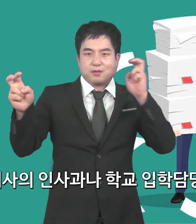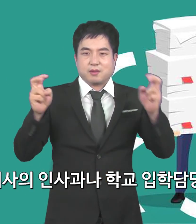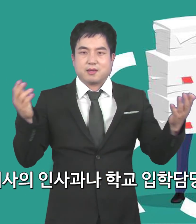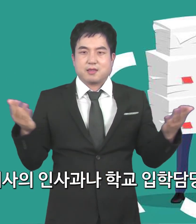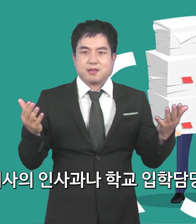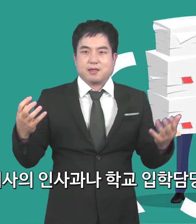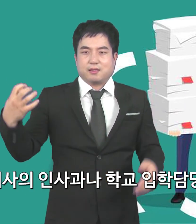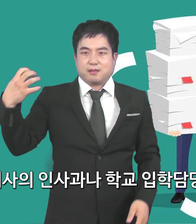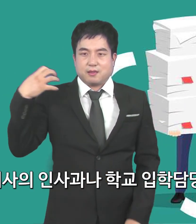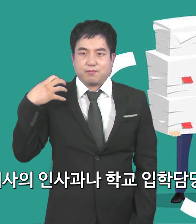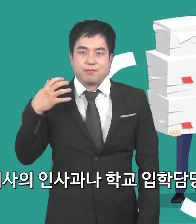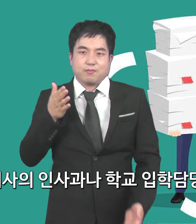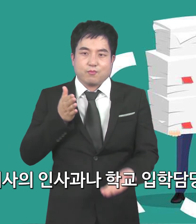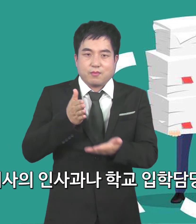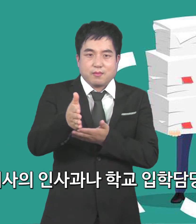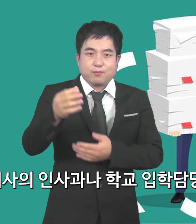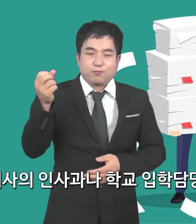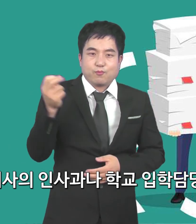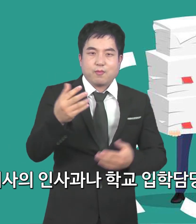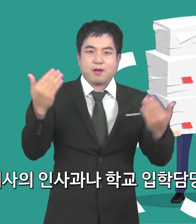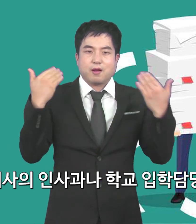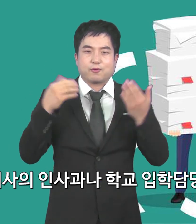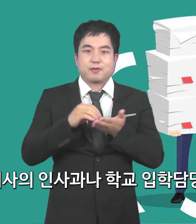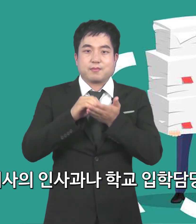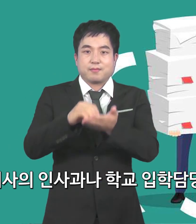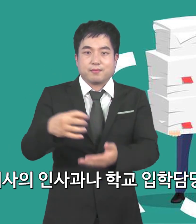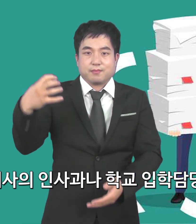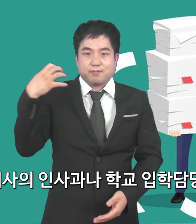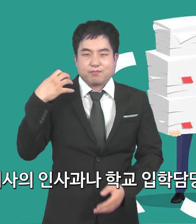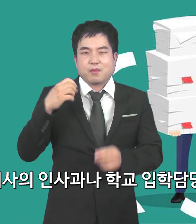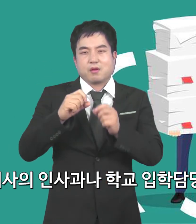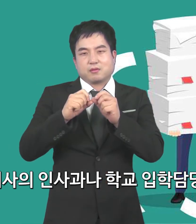특히 회사의 인사과나 학교 입학 담당의 경우